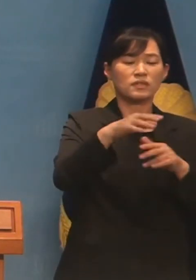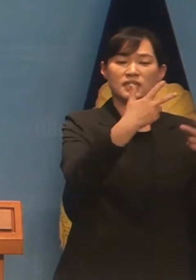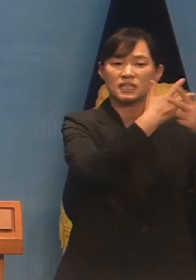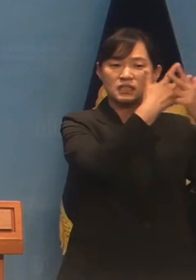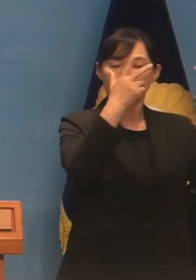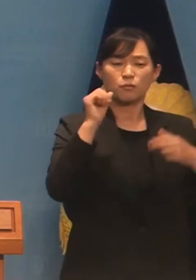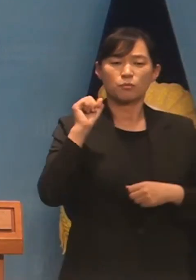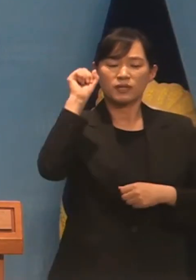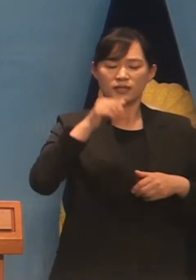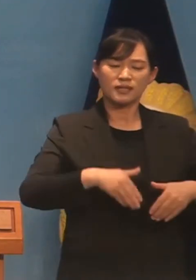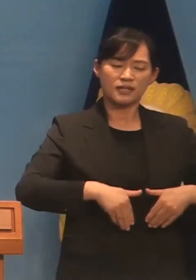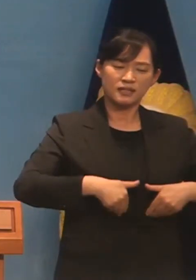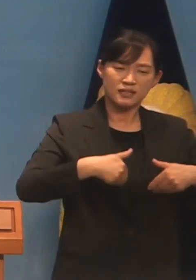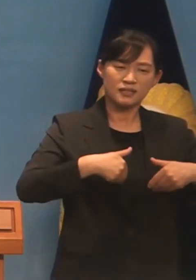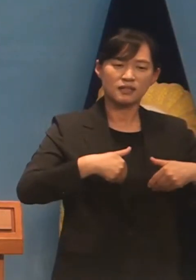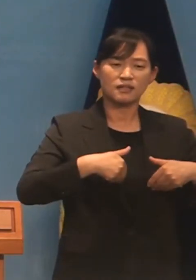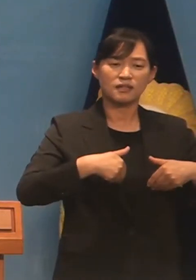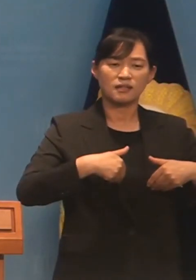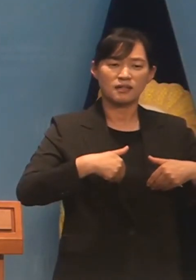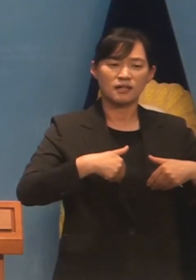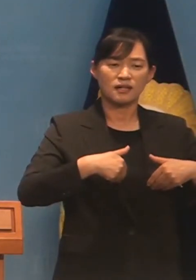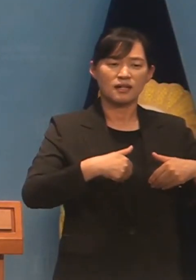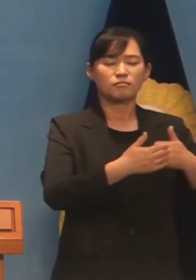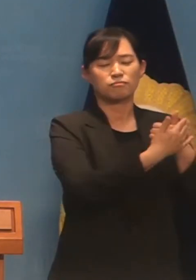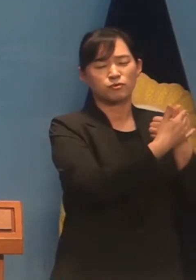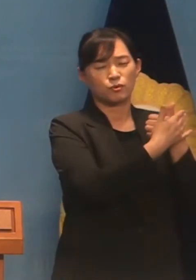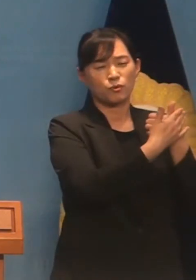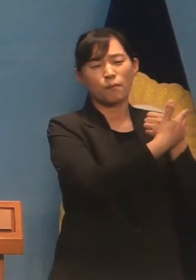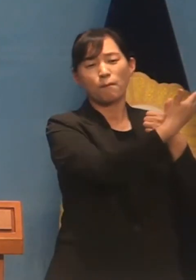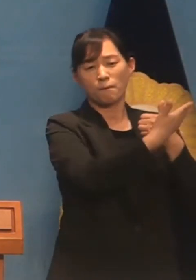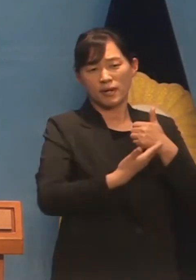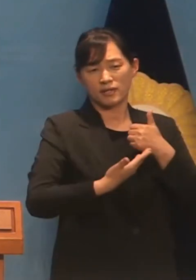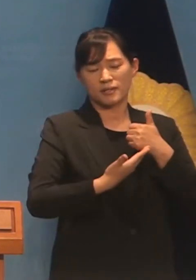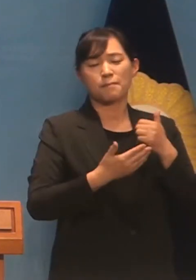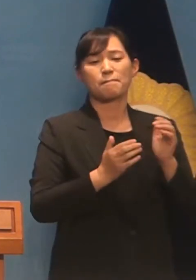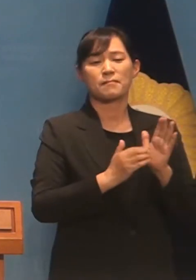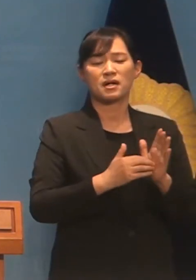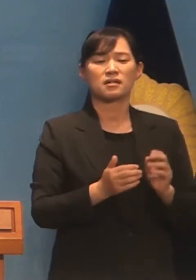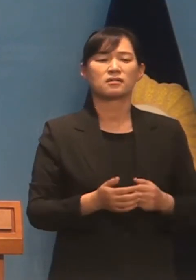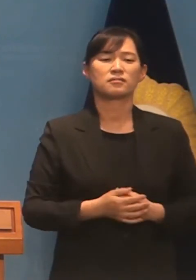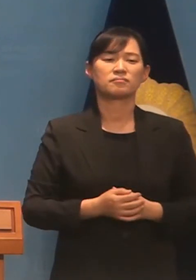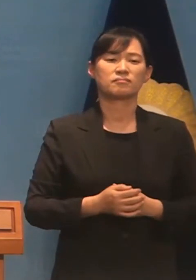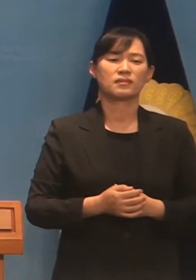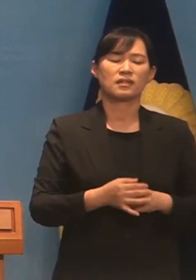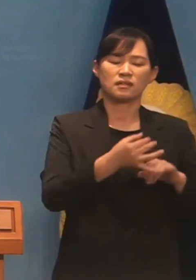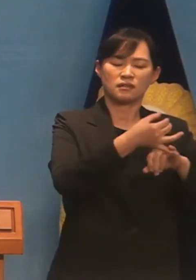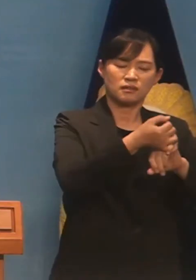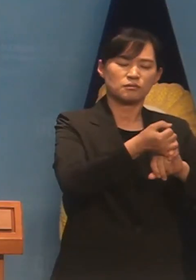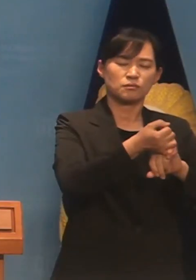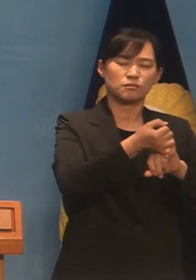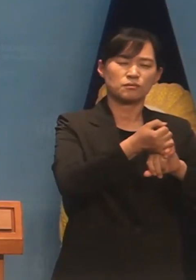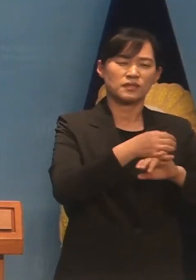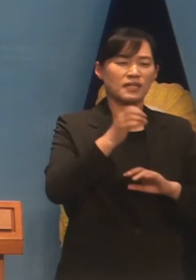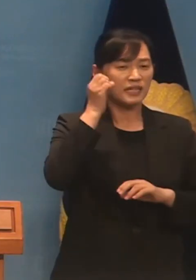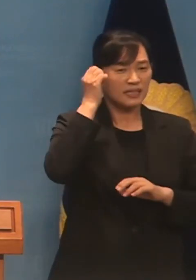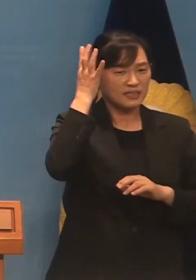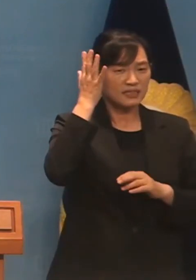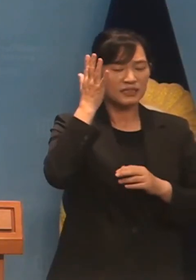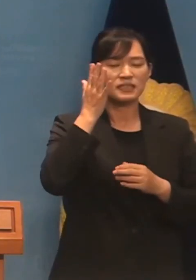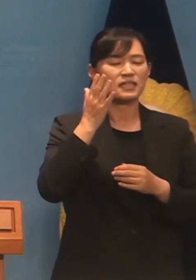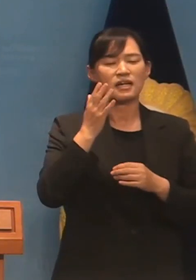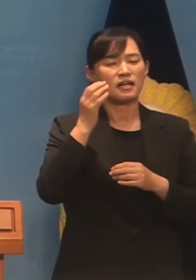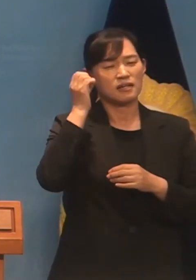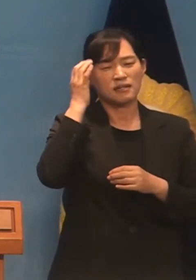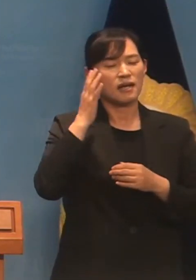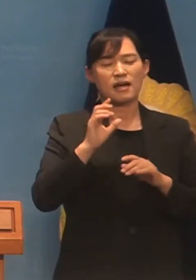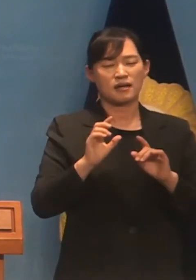후보에게 따뜻한 손길을 받았으며 따뜻한 눈길을 받았습니다. 그 약속을 잊지